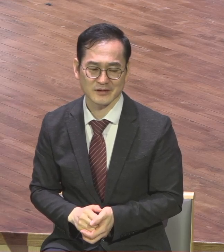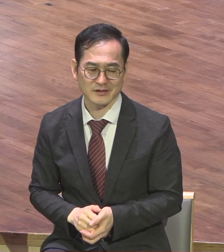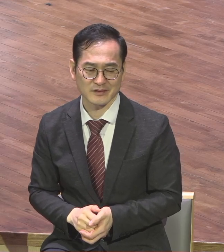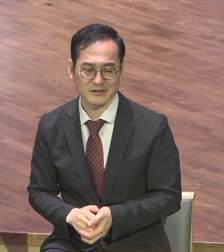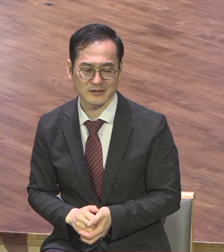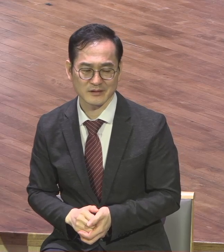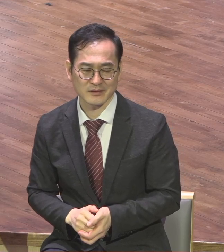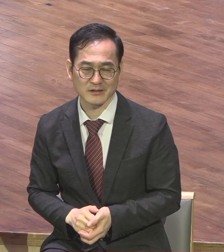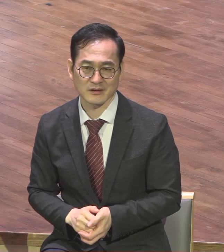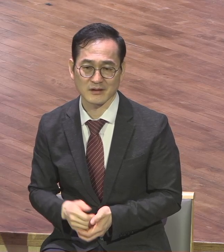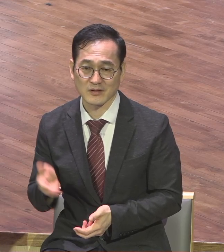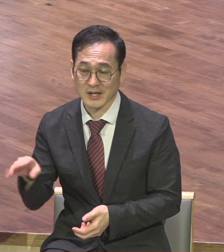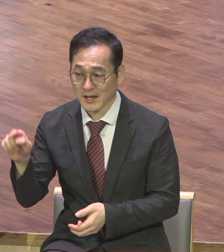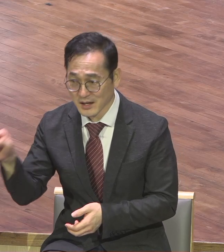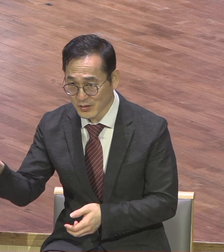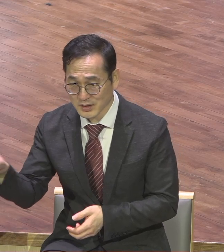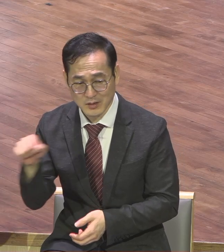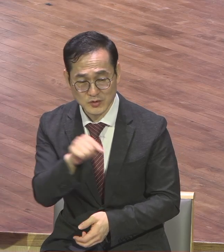표현이 완전 다릅니다.